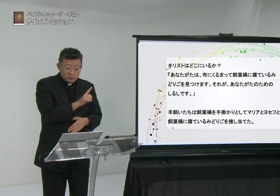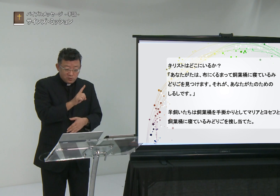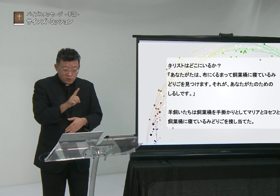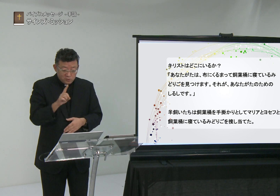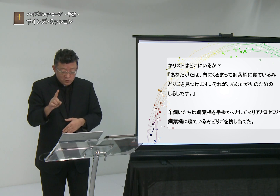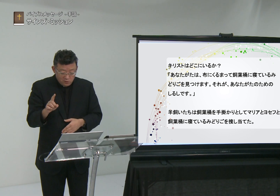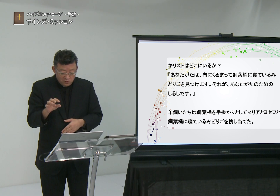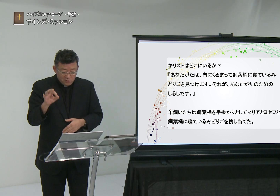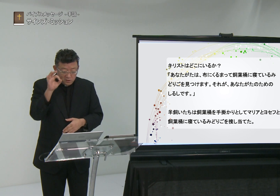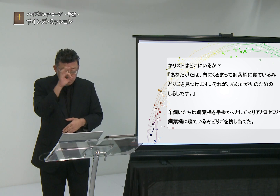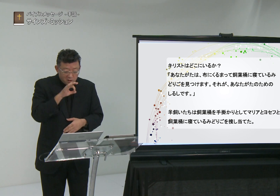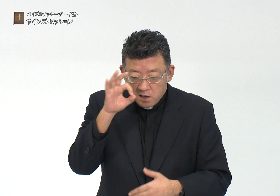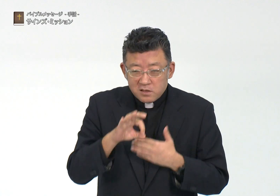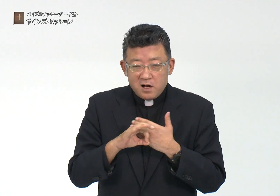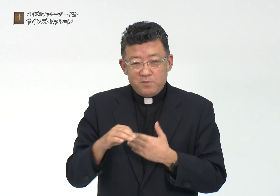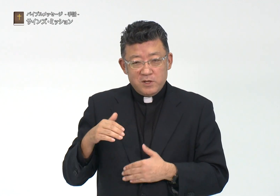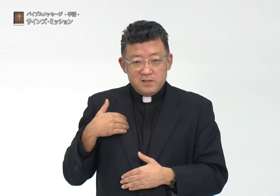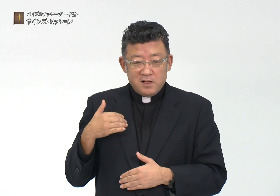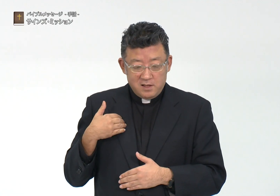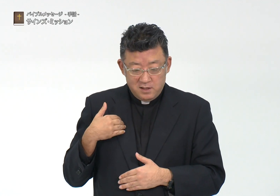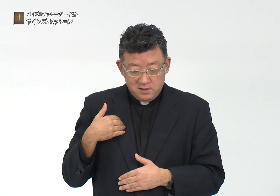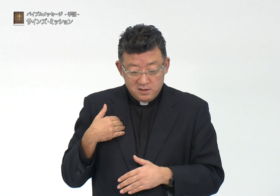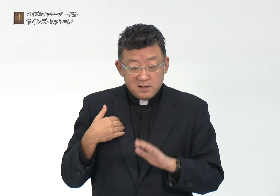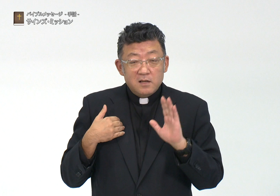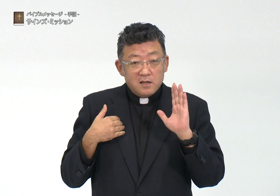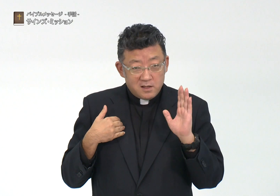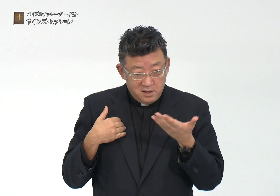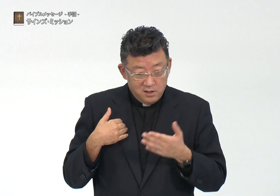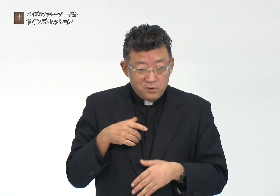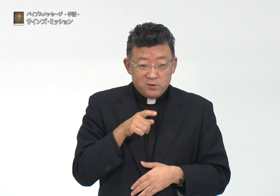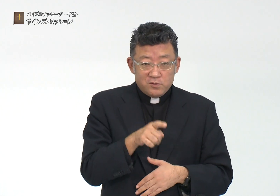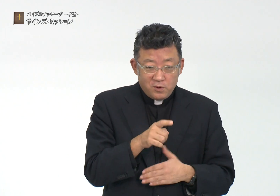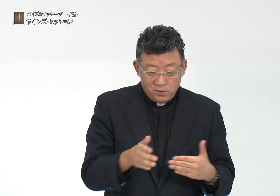とつ一つ探したかもしれません